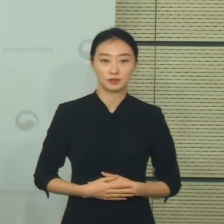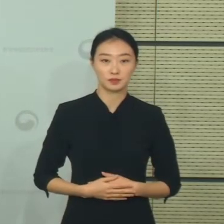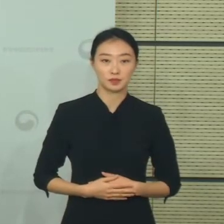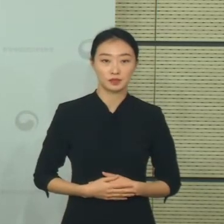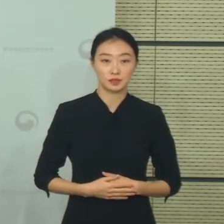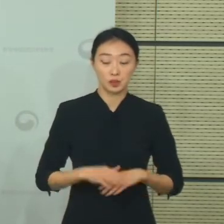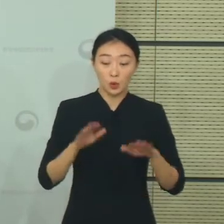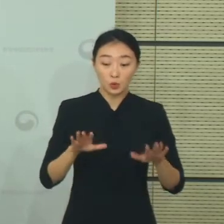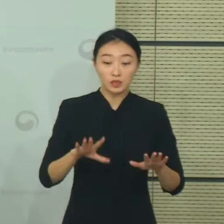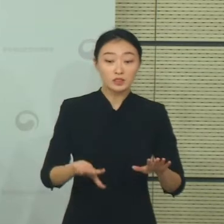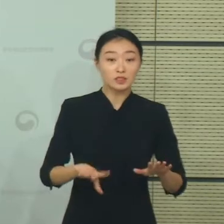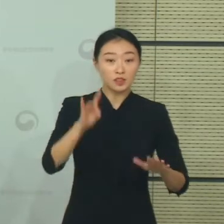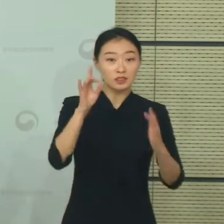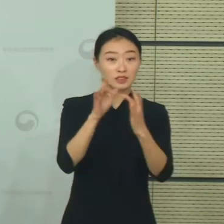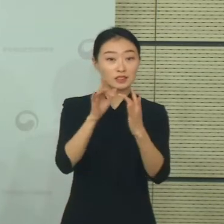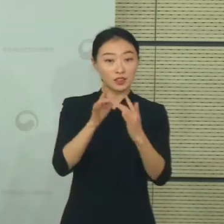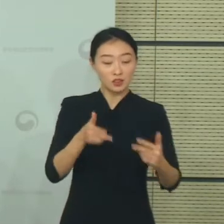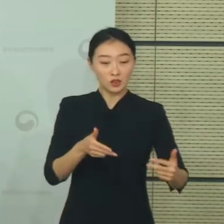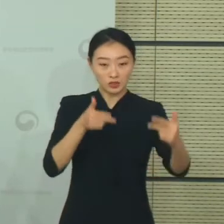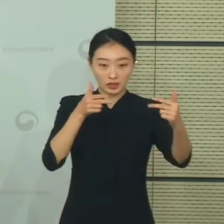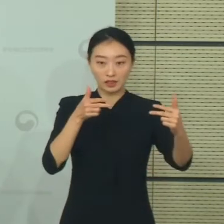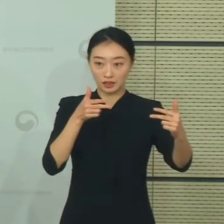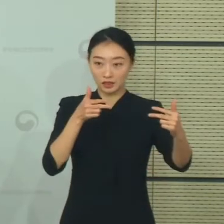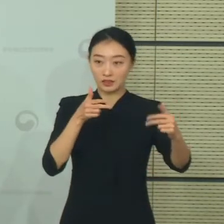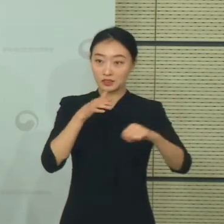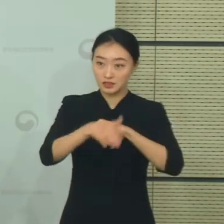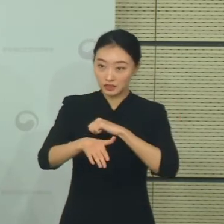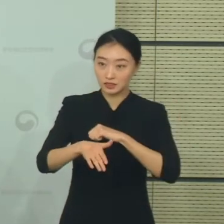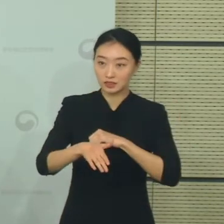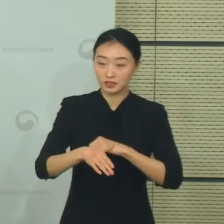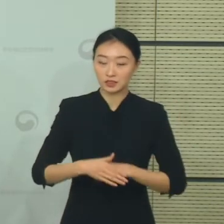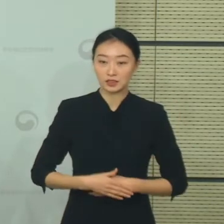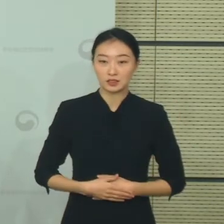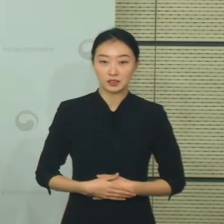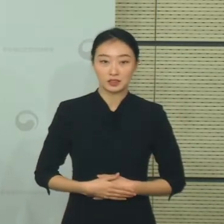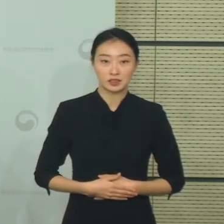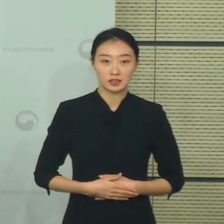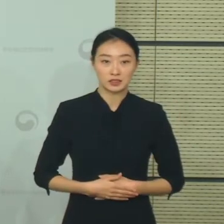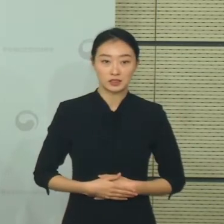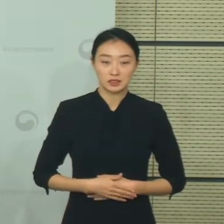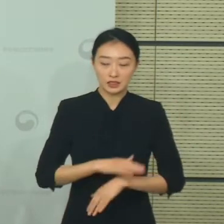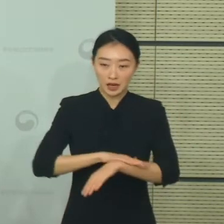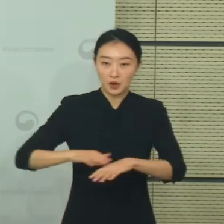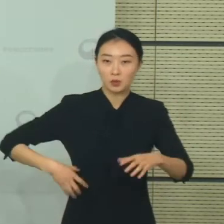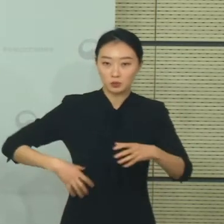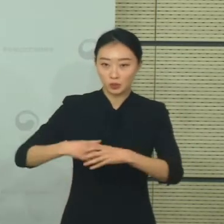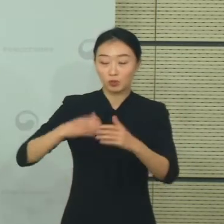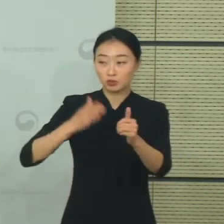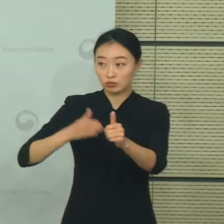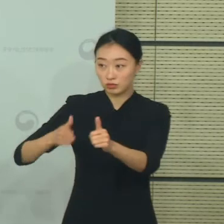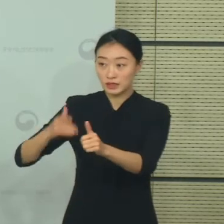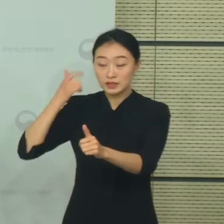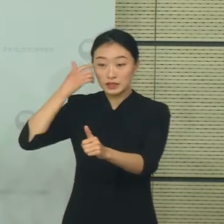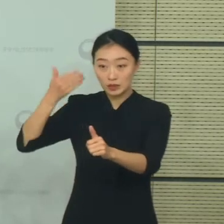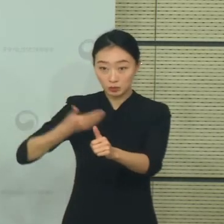첫 온라인 브리핑 첫날인데요. 네, 많은 협조 좀 부탁드리도록 하겠습니다. 질문은